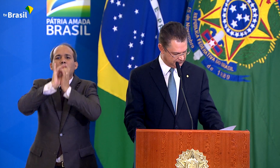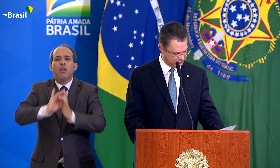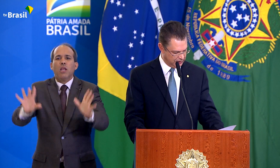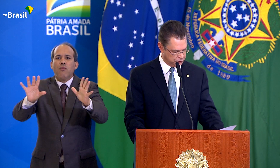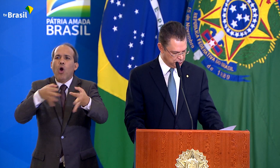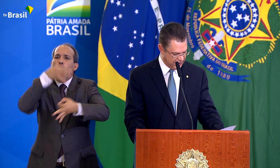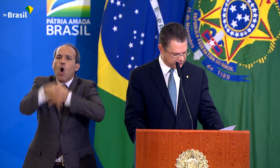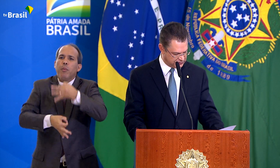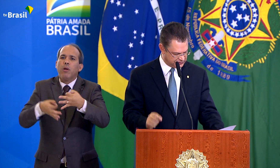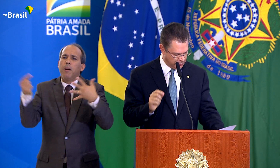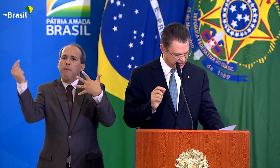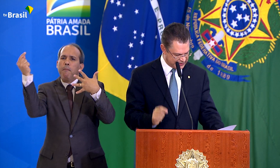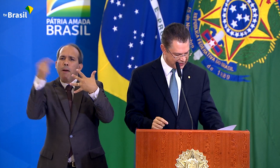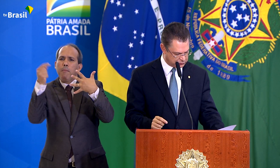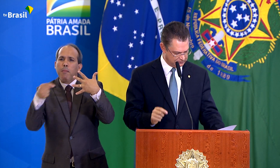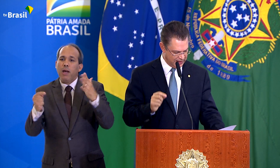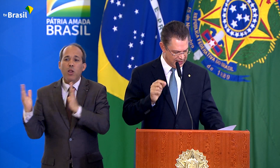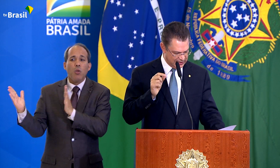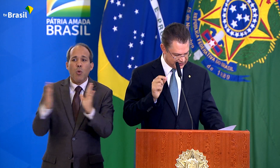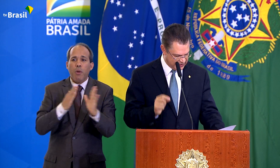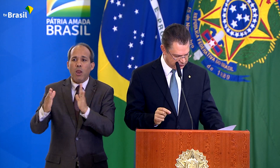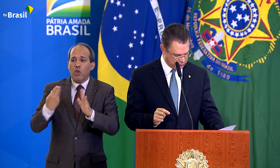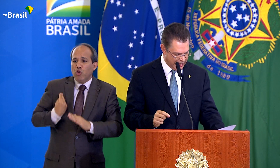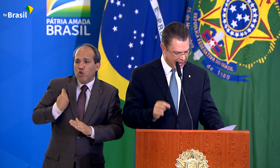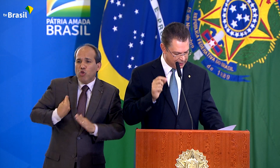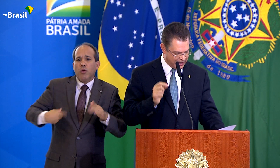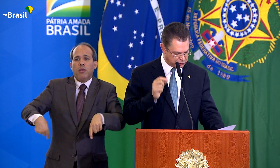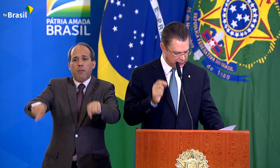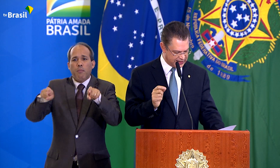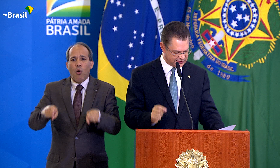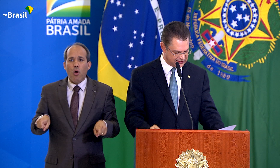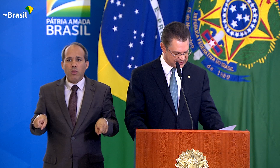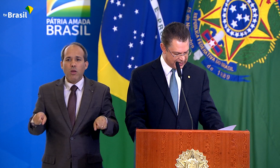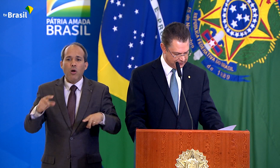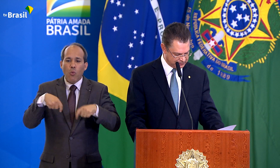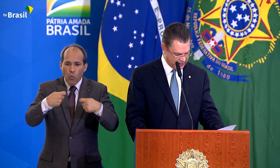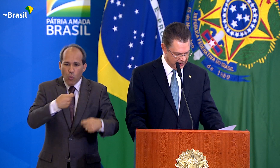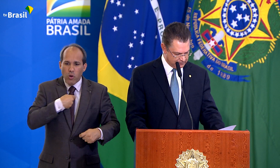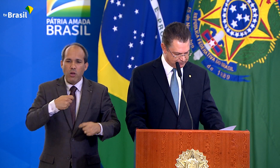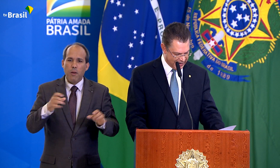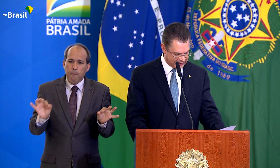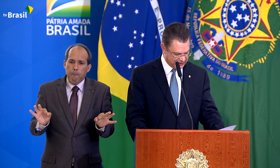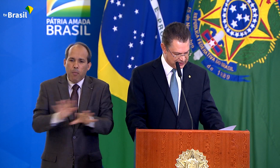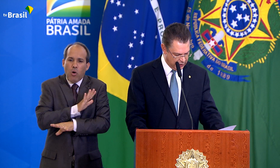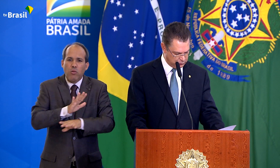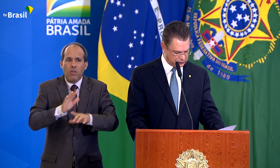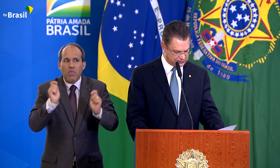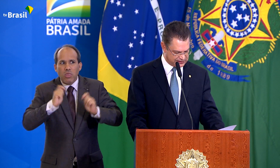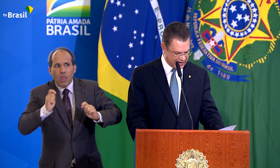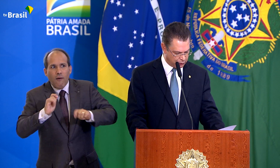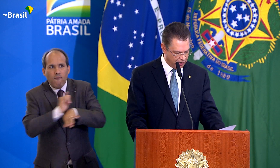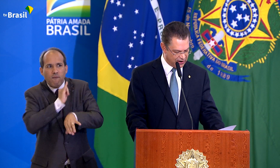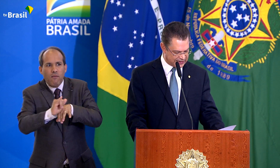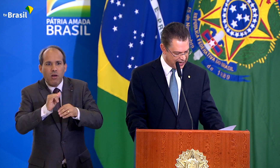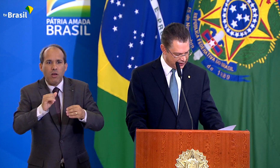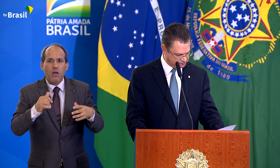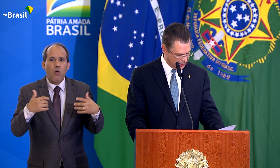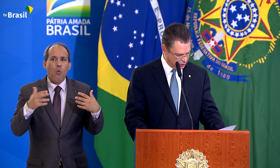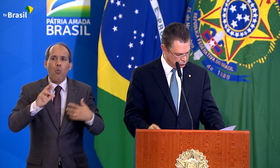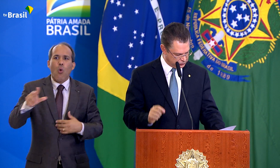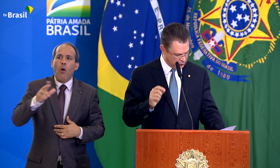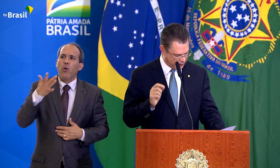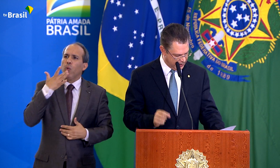livremente durante seu mandato lidando a armadura necessária para que não se